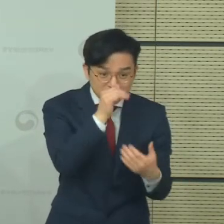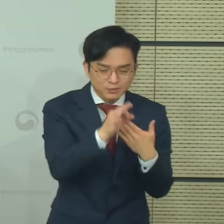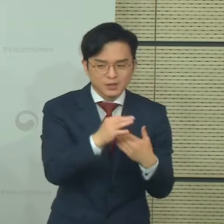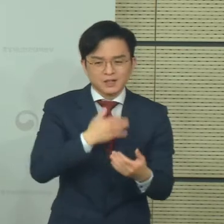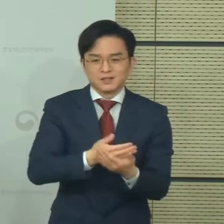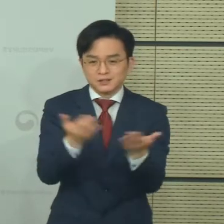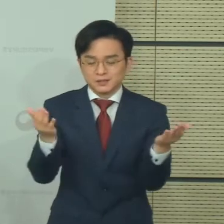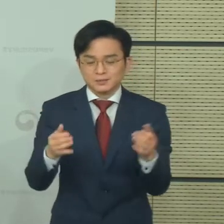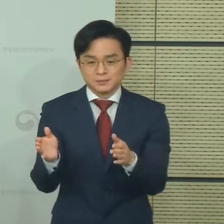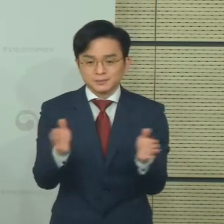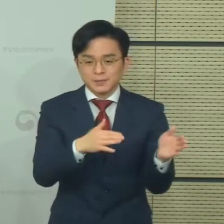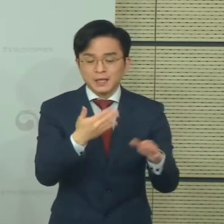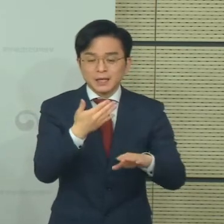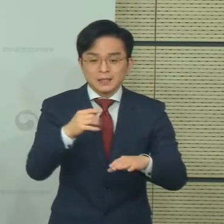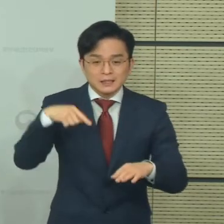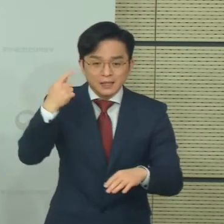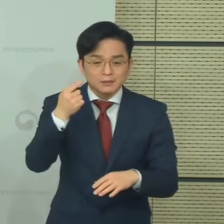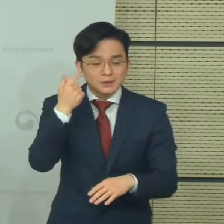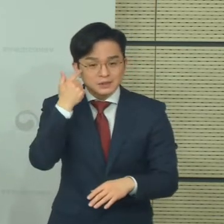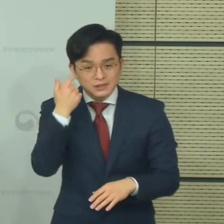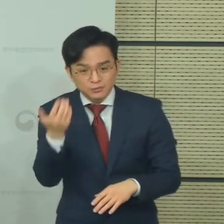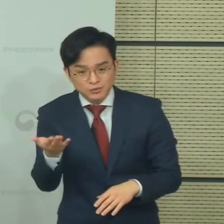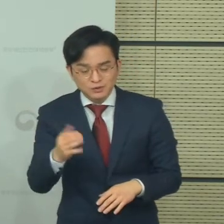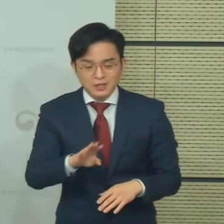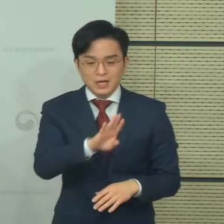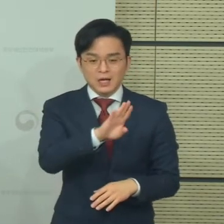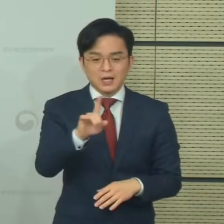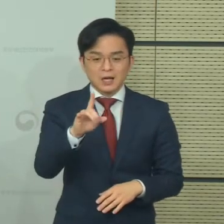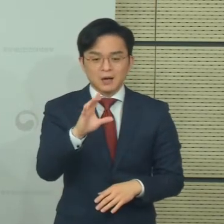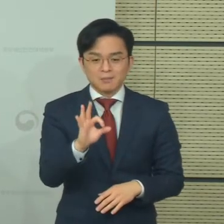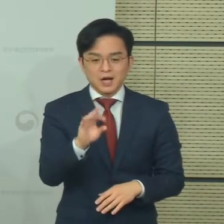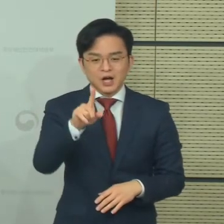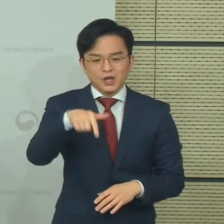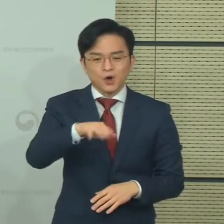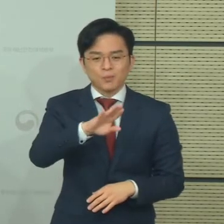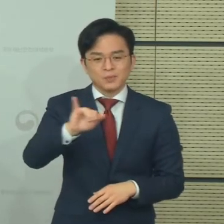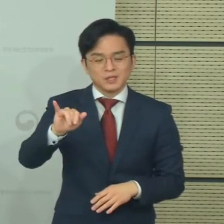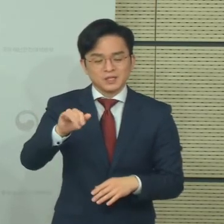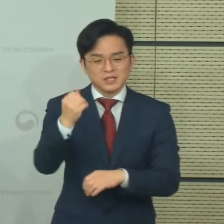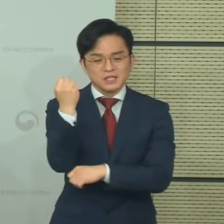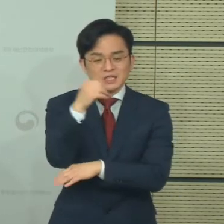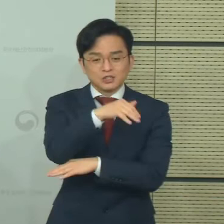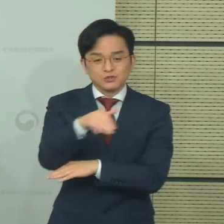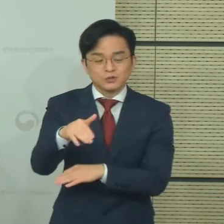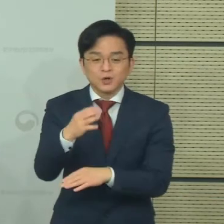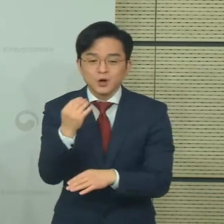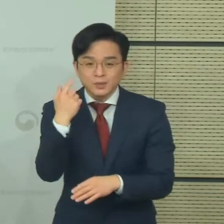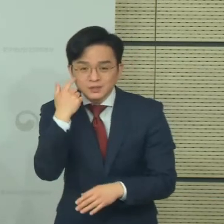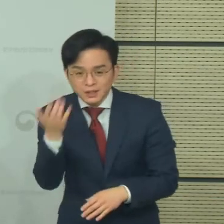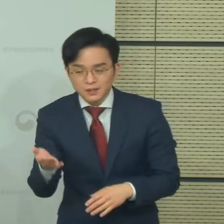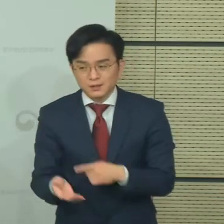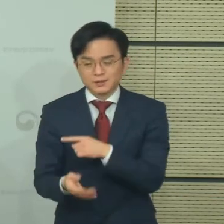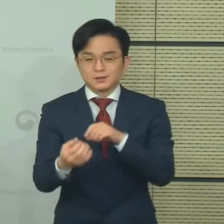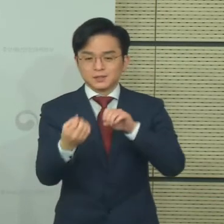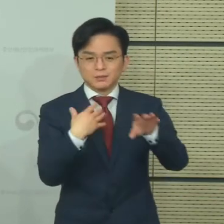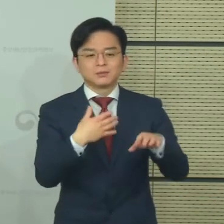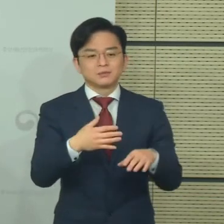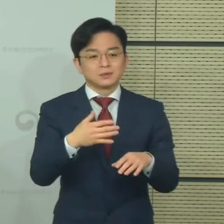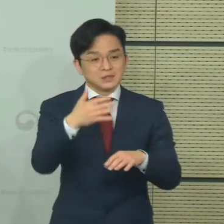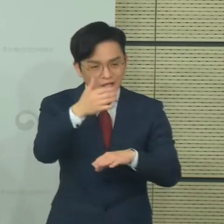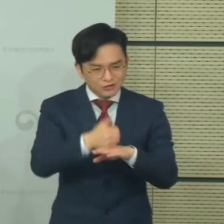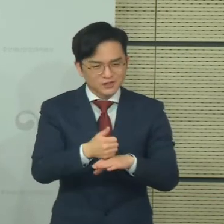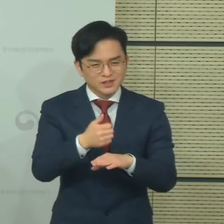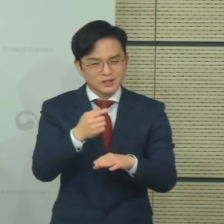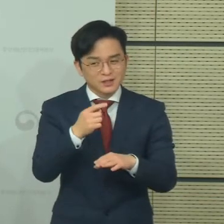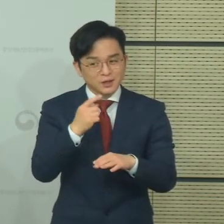비용도 범위가 대략 어느 정도까지인지 알려주시기 바랍니다. 그 부분도 확인되는 대로 알려드리겠습니다. 네, 다음